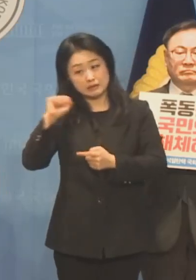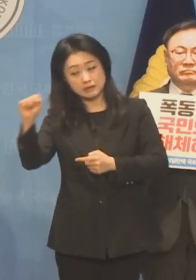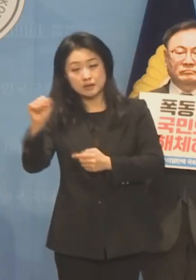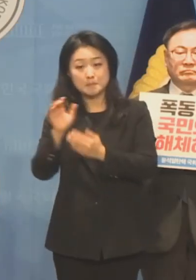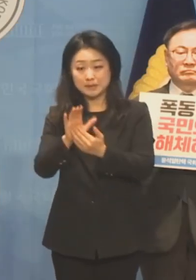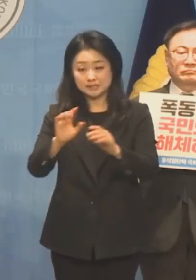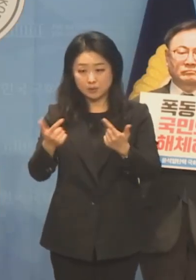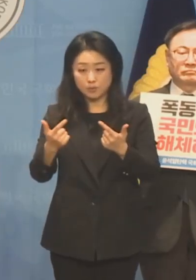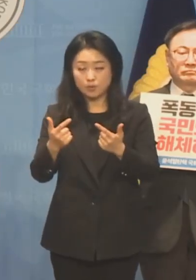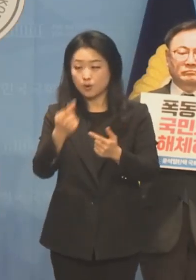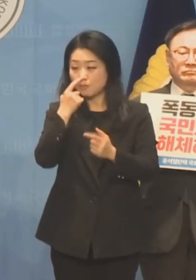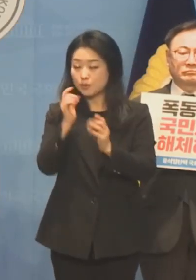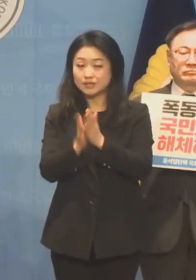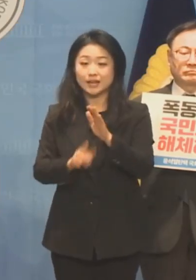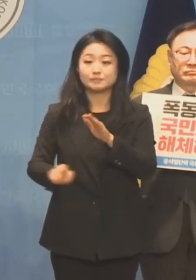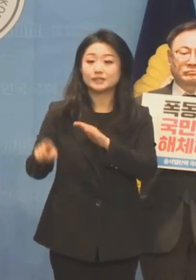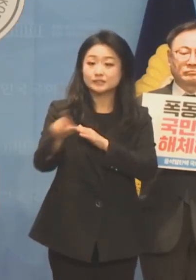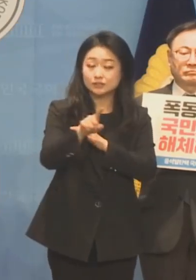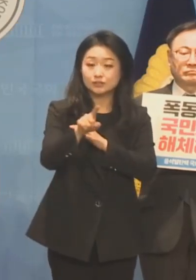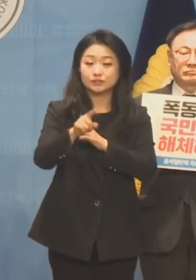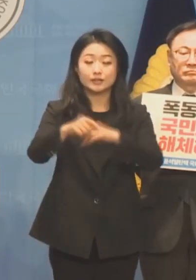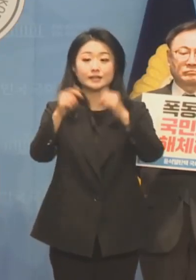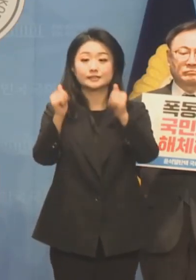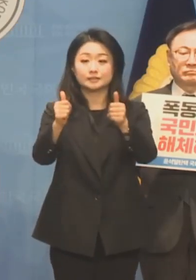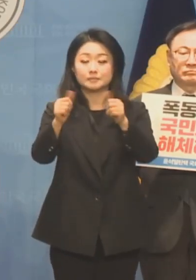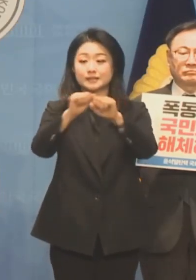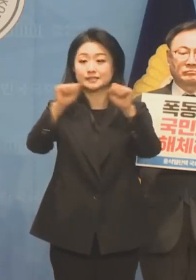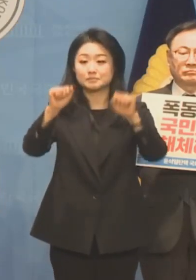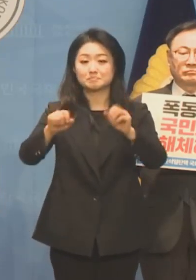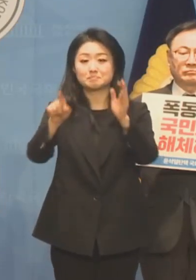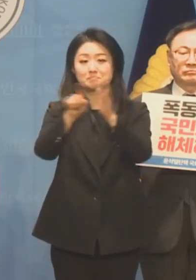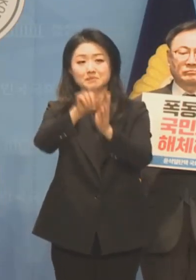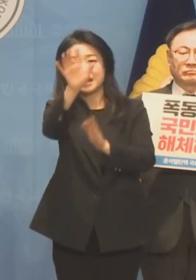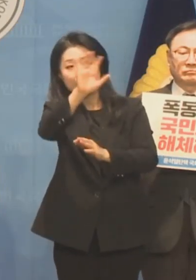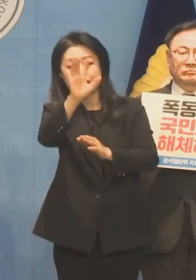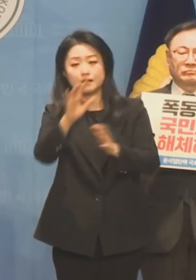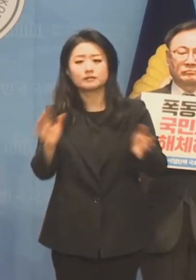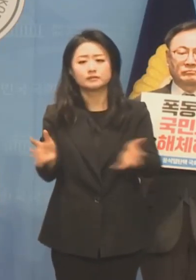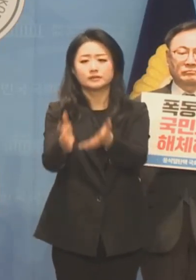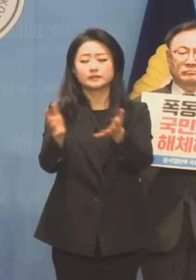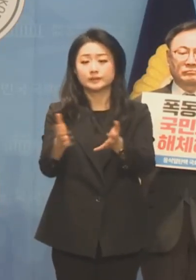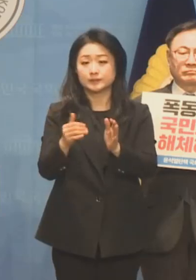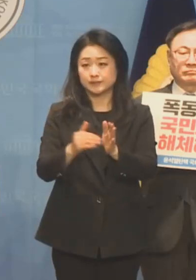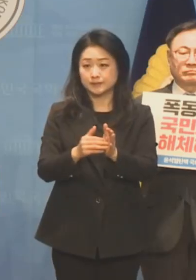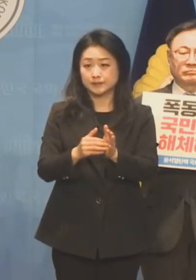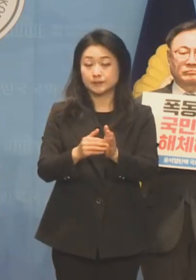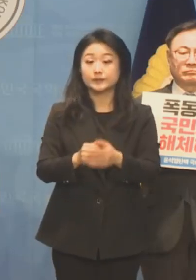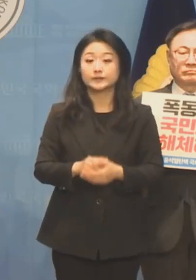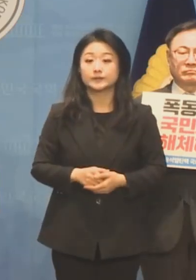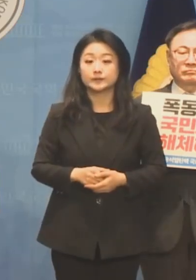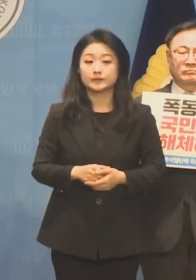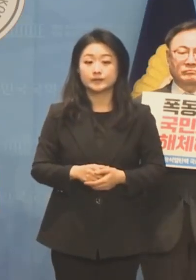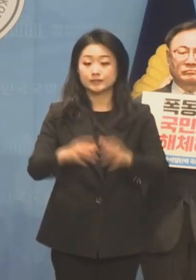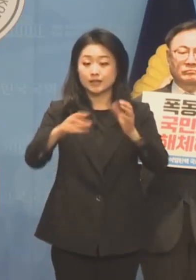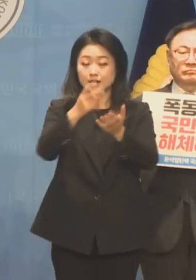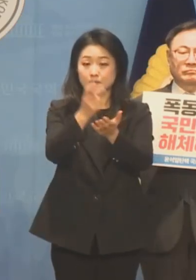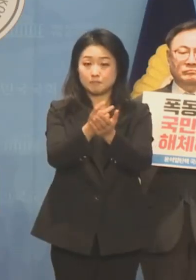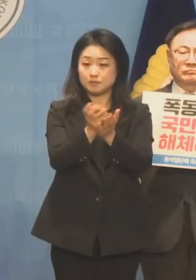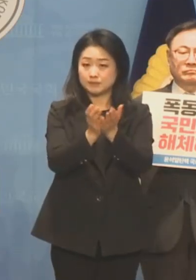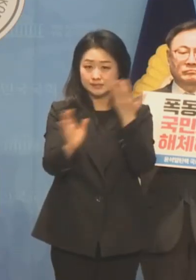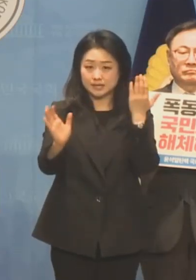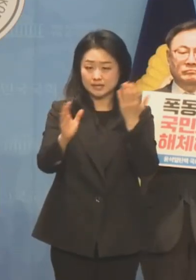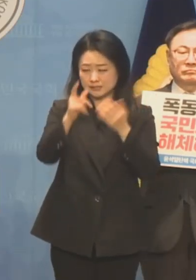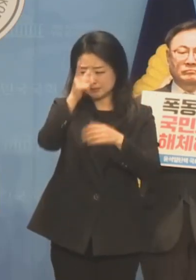자신들이 앞장서서 우리나라의 사법 시스템에 대한 불신을 조장하고 나섰습니다. 유연적인